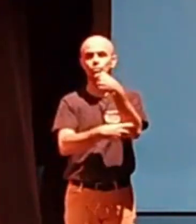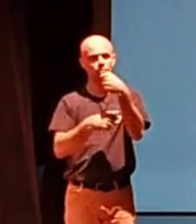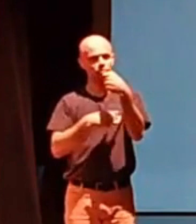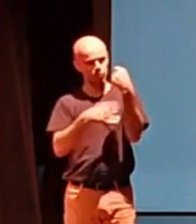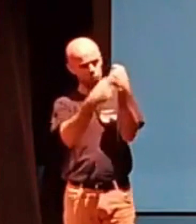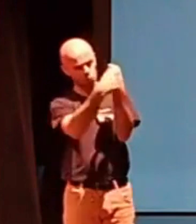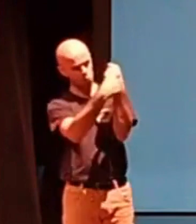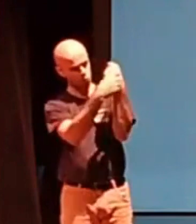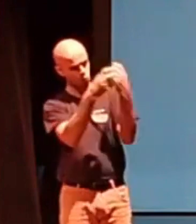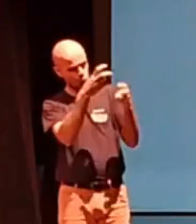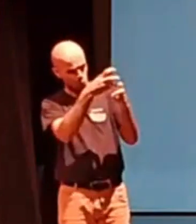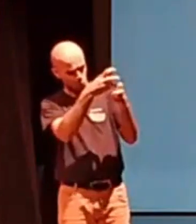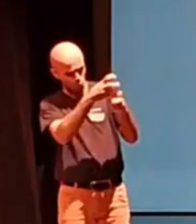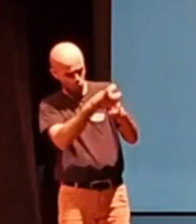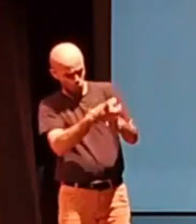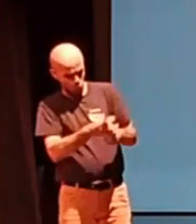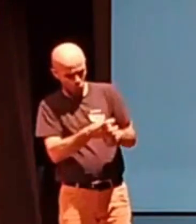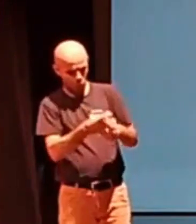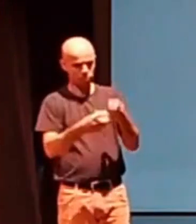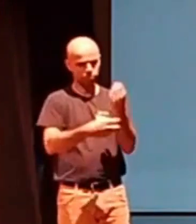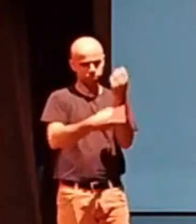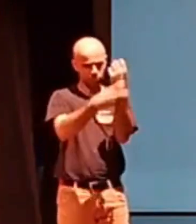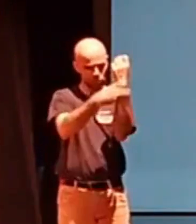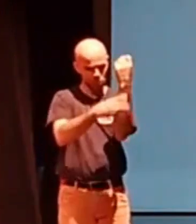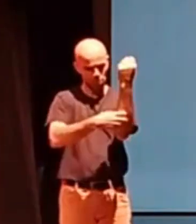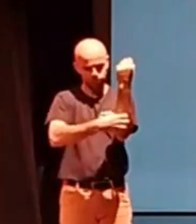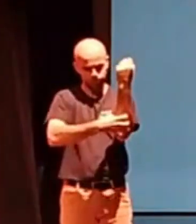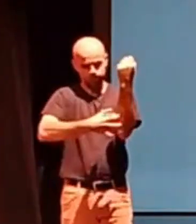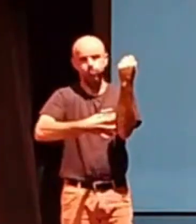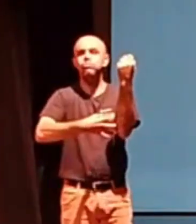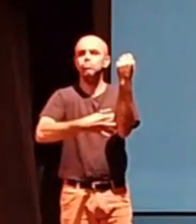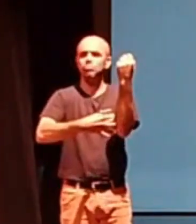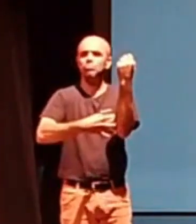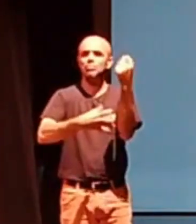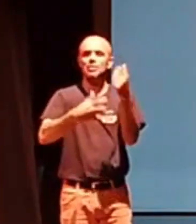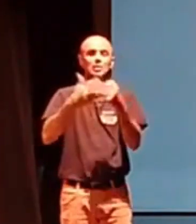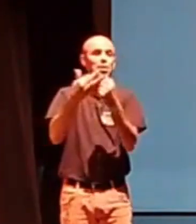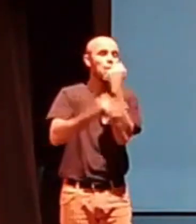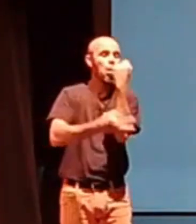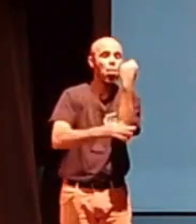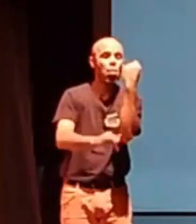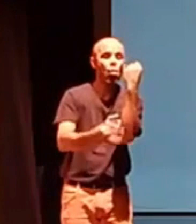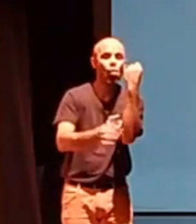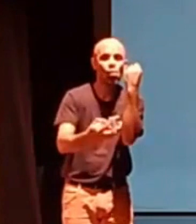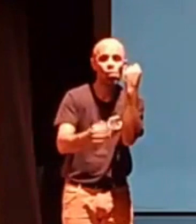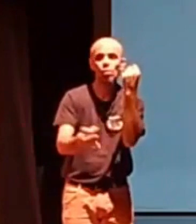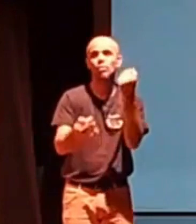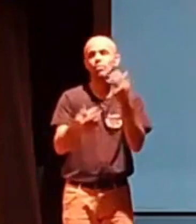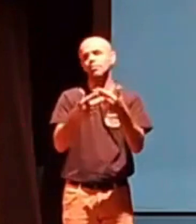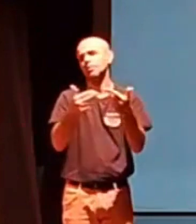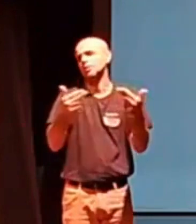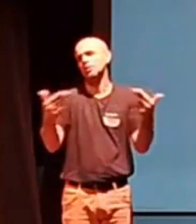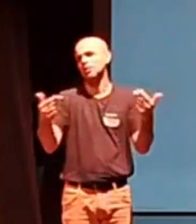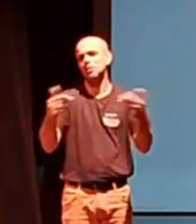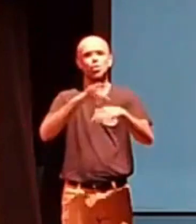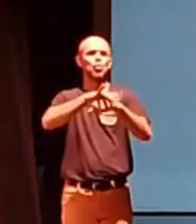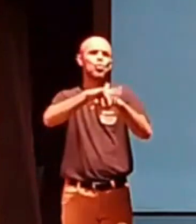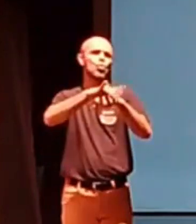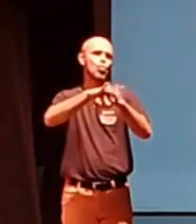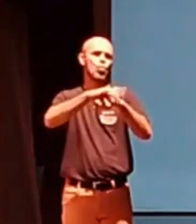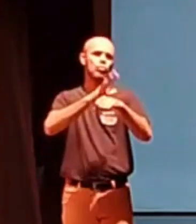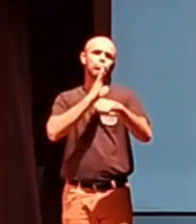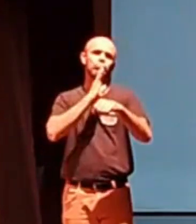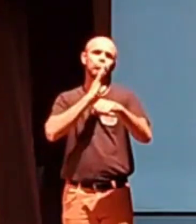coluna vertebral, é aquela famosa hérnia de disco, né, aquela famosa dor na coluna, e patologias que a